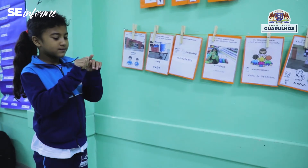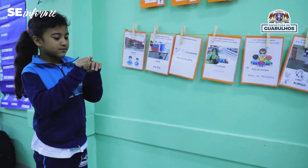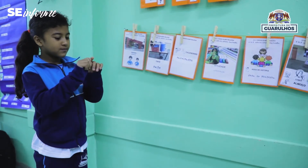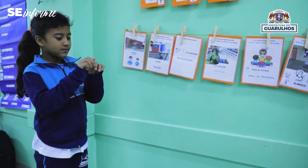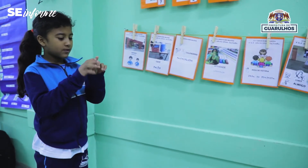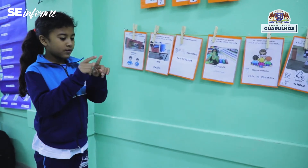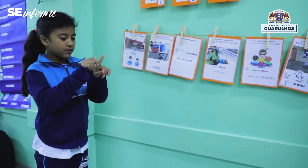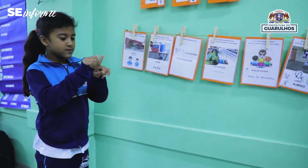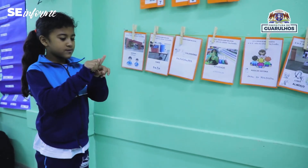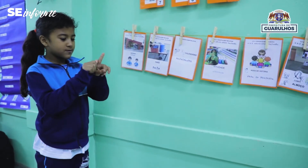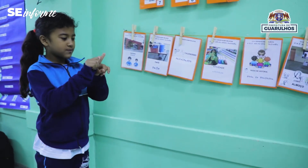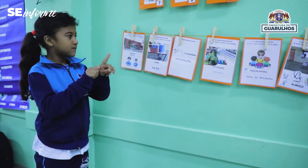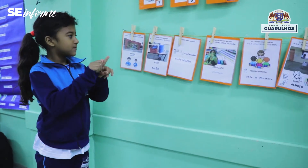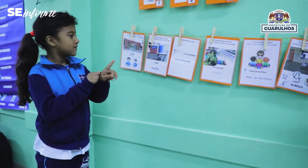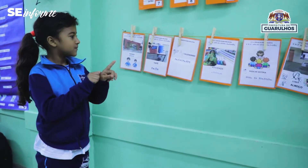Música